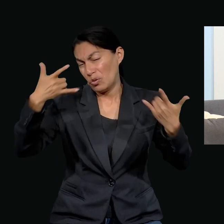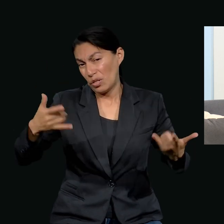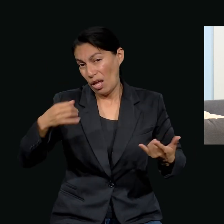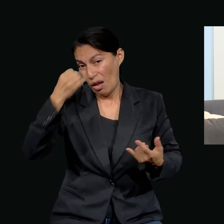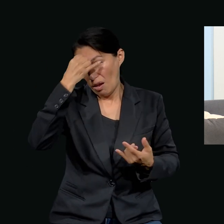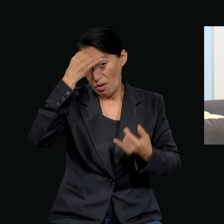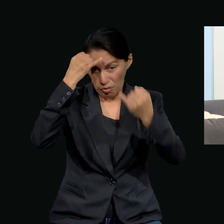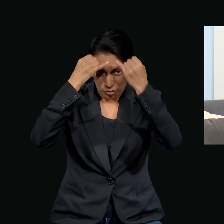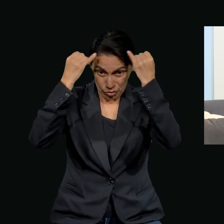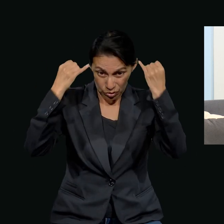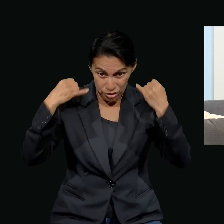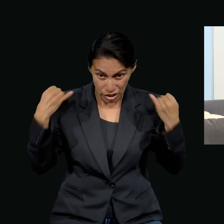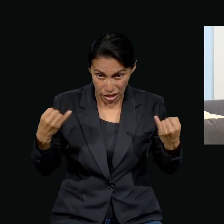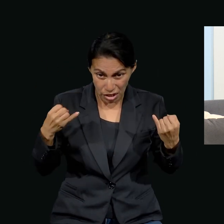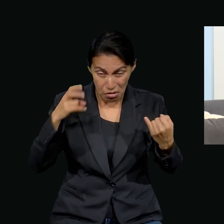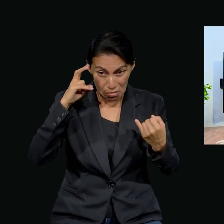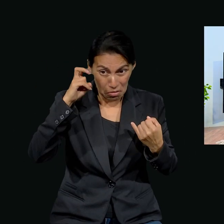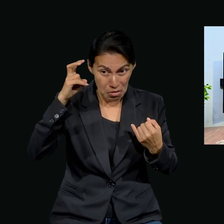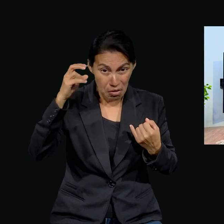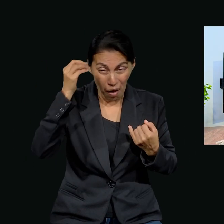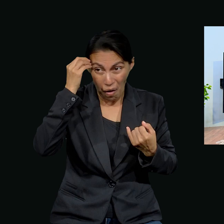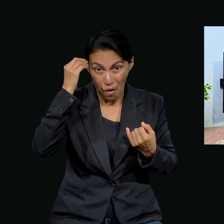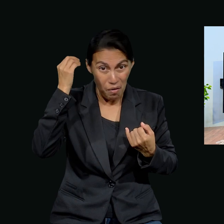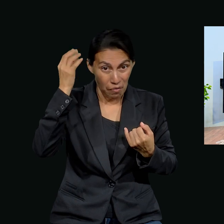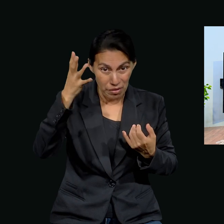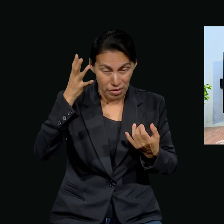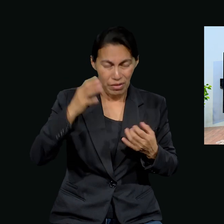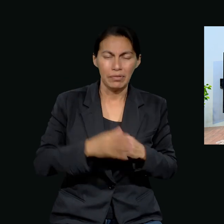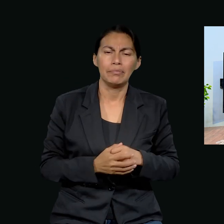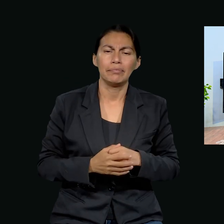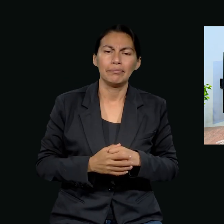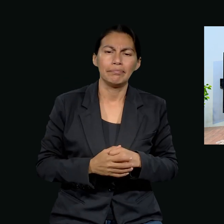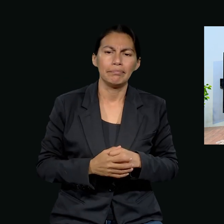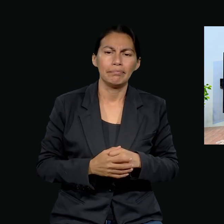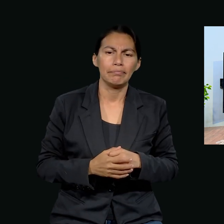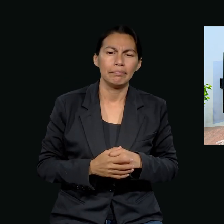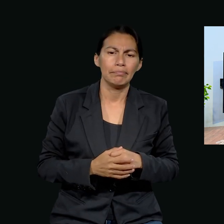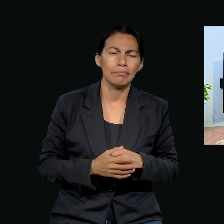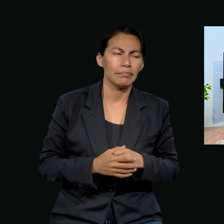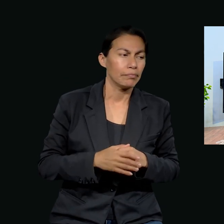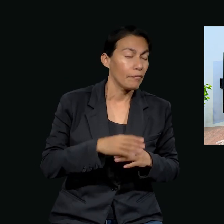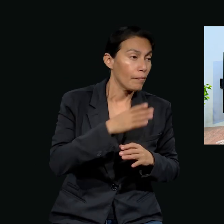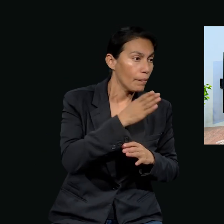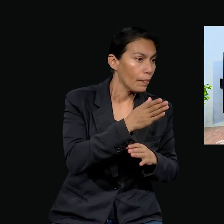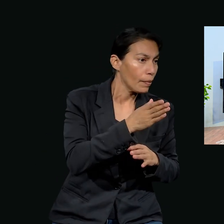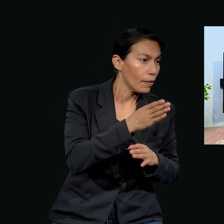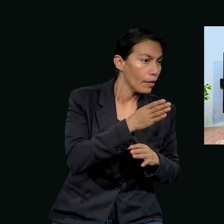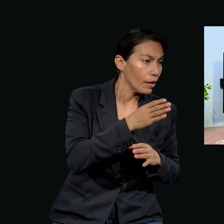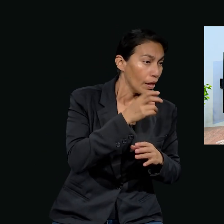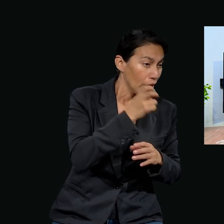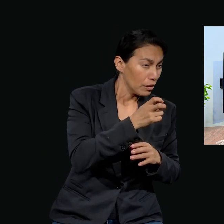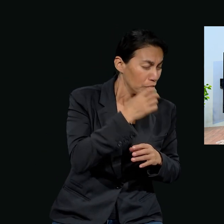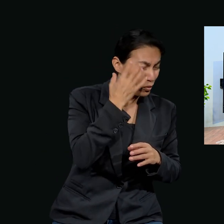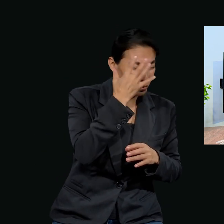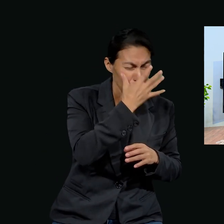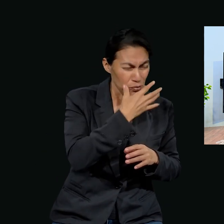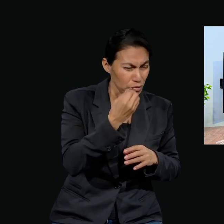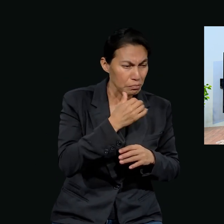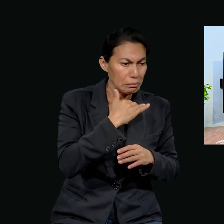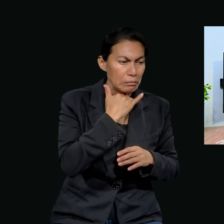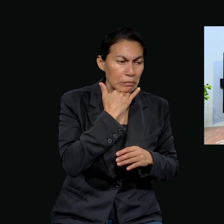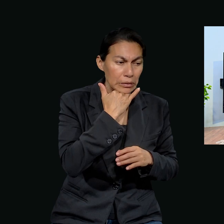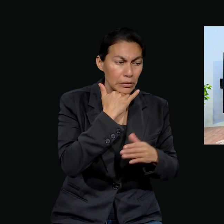y el tiempo pasó. Querido doctor, esto es maravilloso.